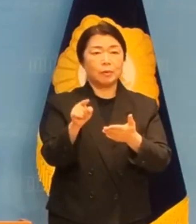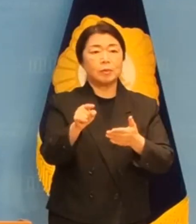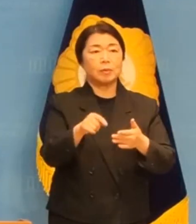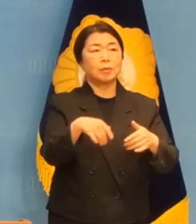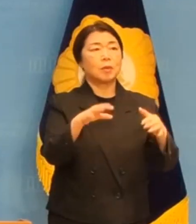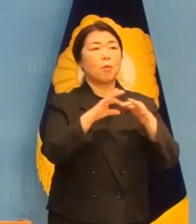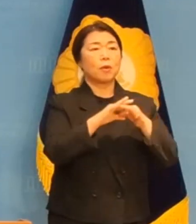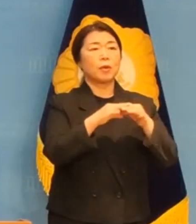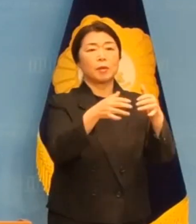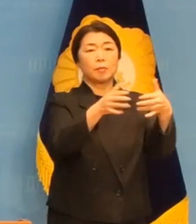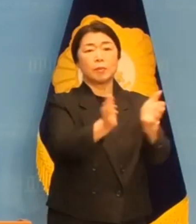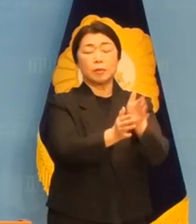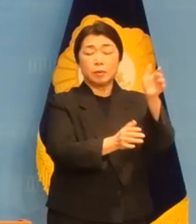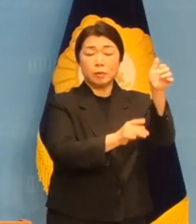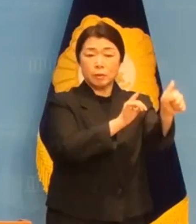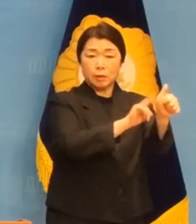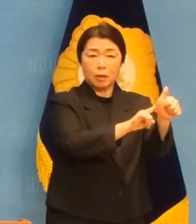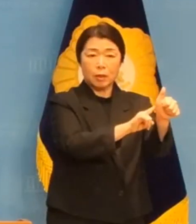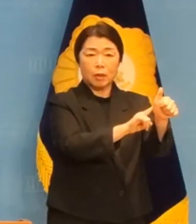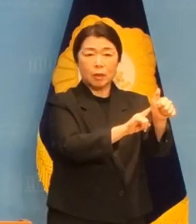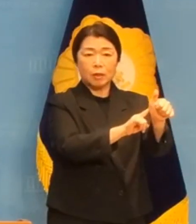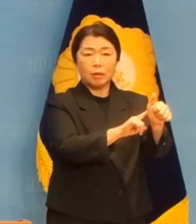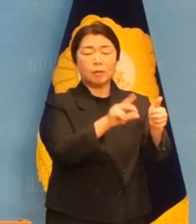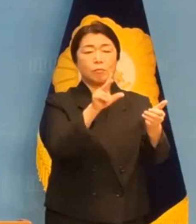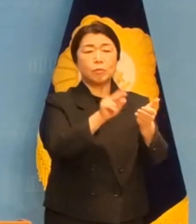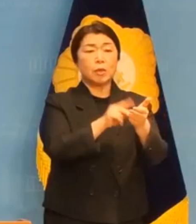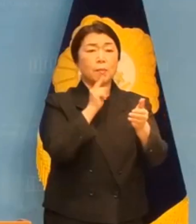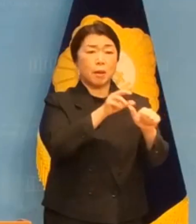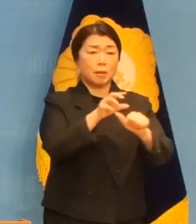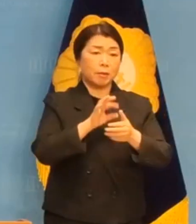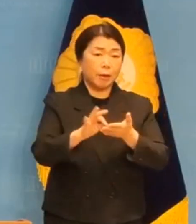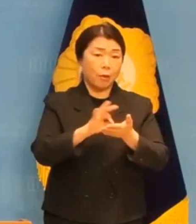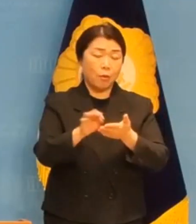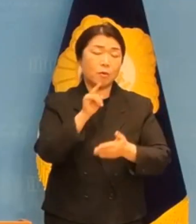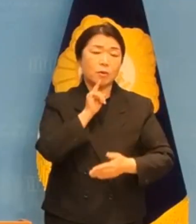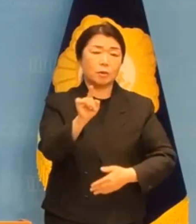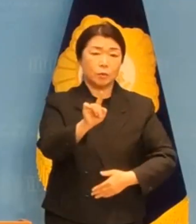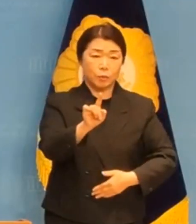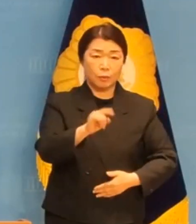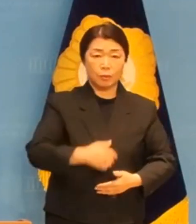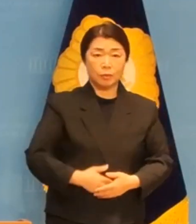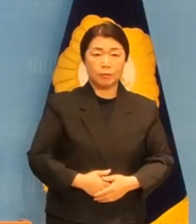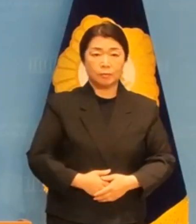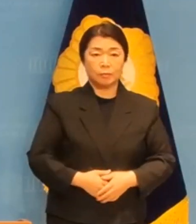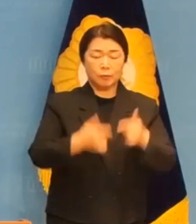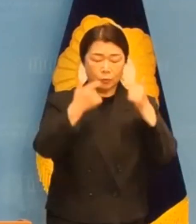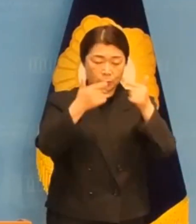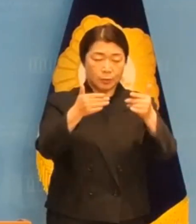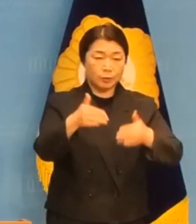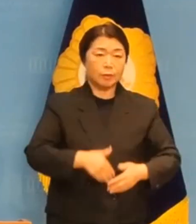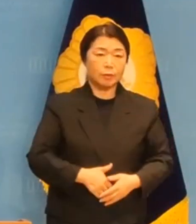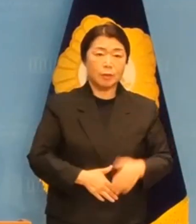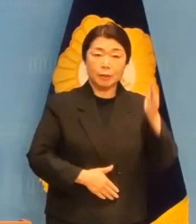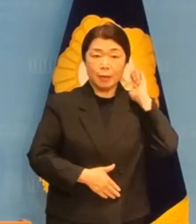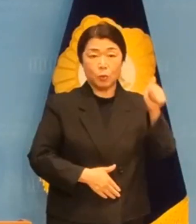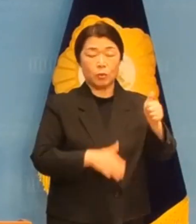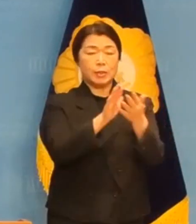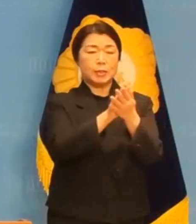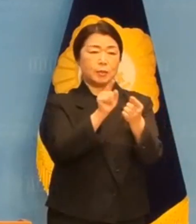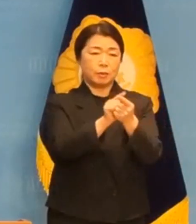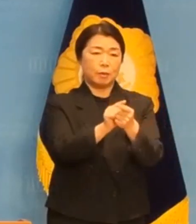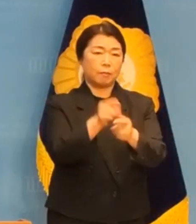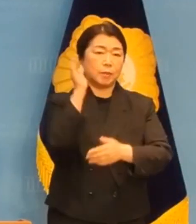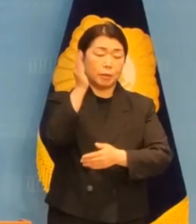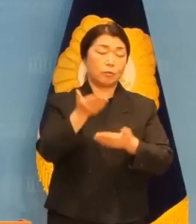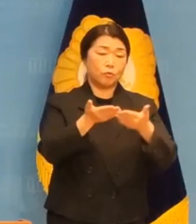업무보고의 성격을 분명히 보여줍니다. 학계에서 이미 위서로 정리된 논쟁을 대통령이 직접 언급한